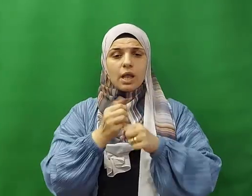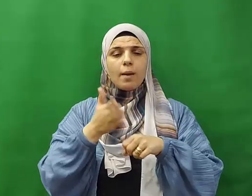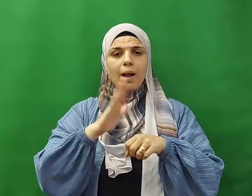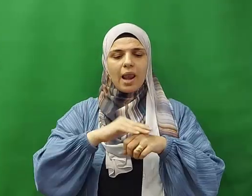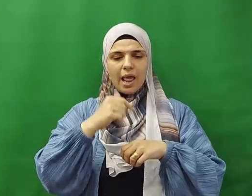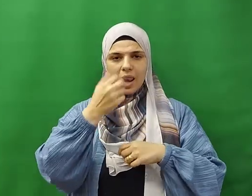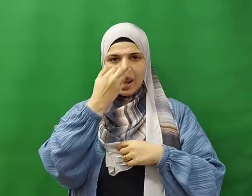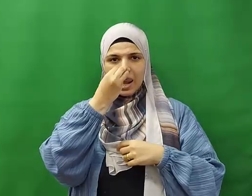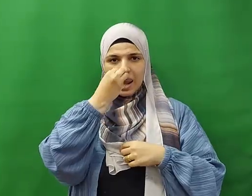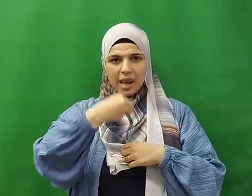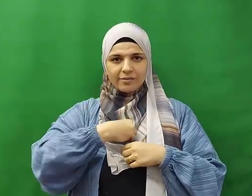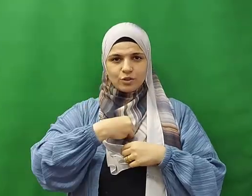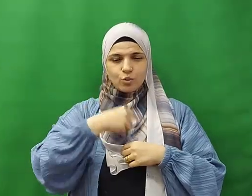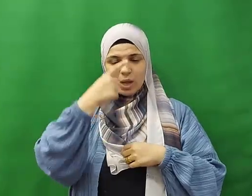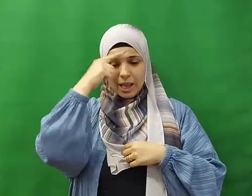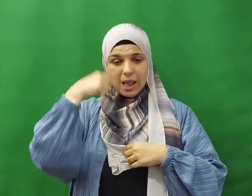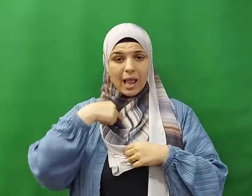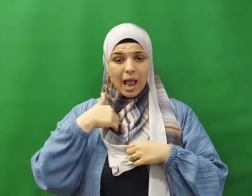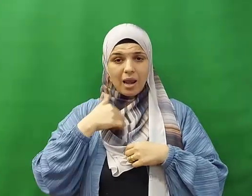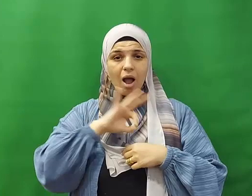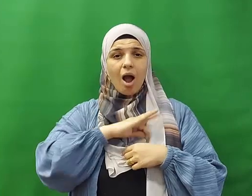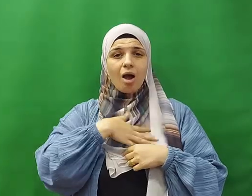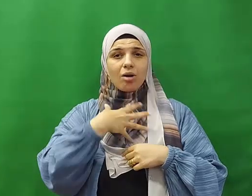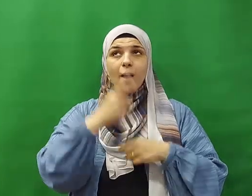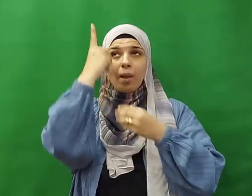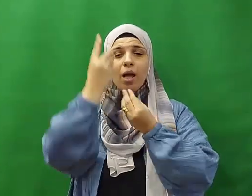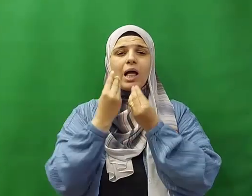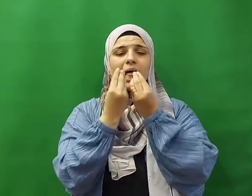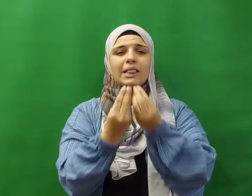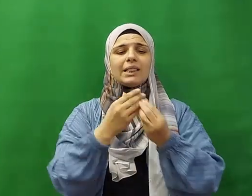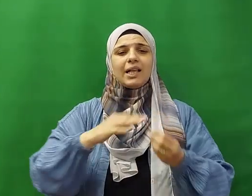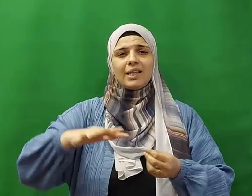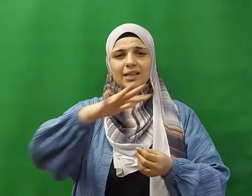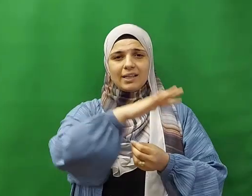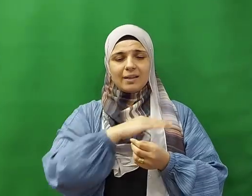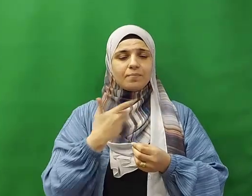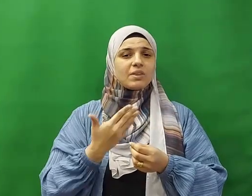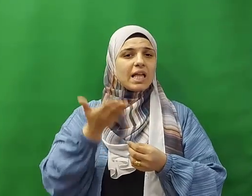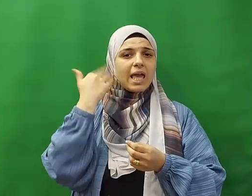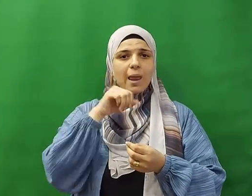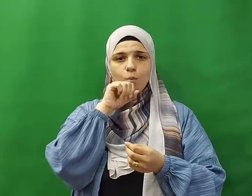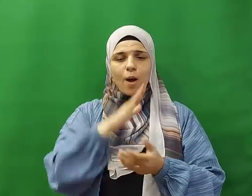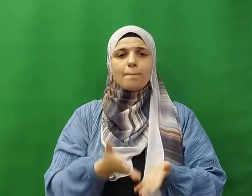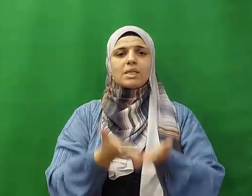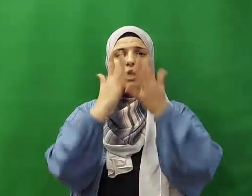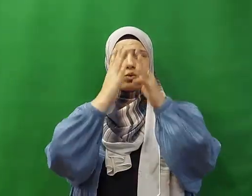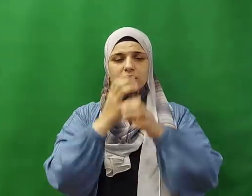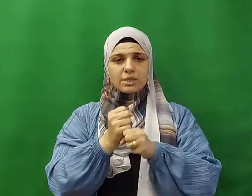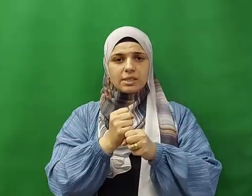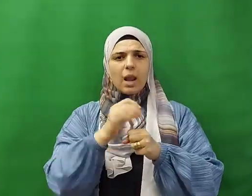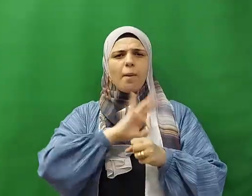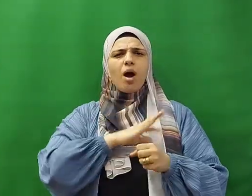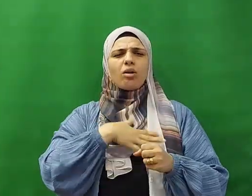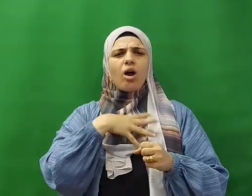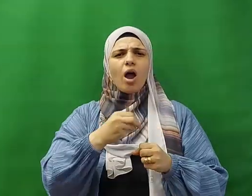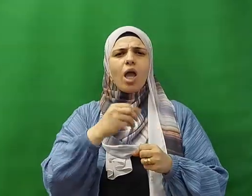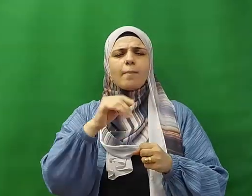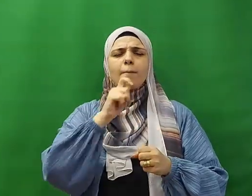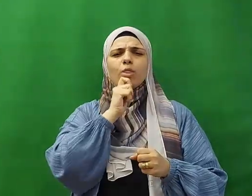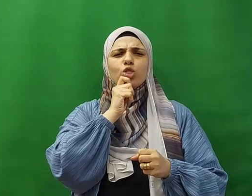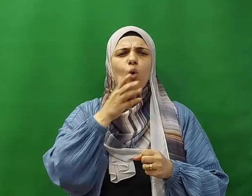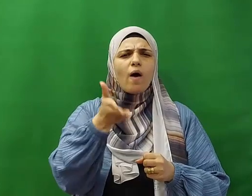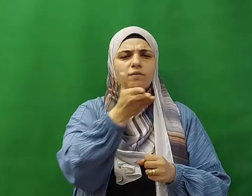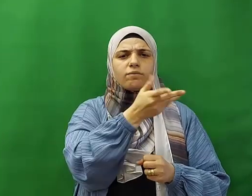عليه وسلم عن نفسه: إنما أنا رحمة مهداة. فكان نبينا صلى الله عليه وسلم